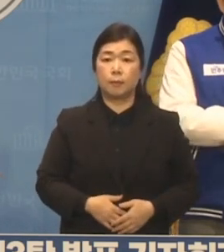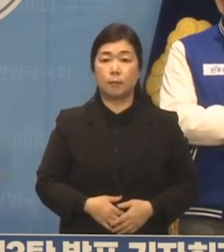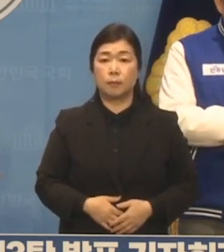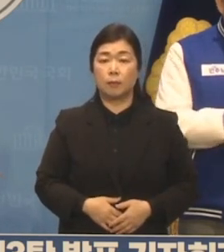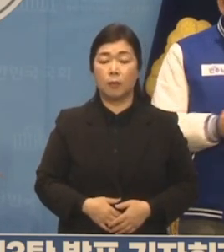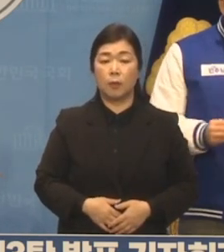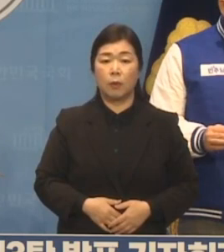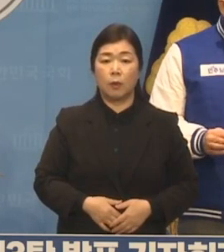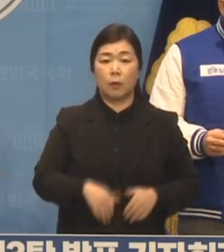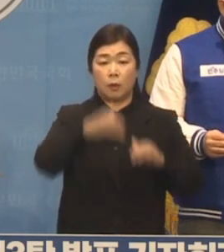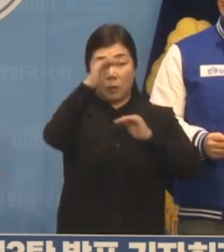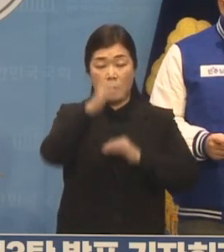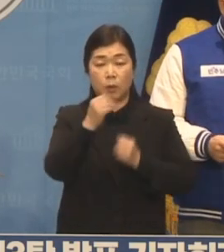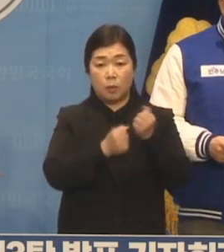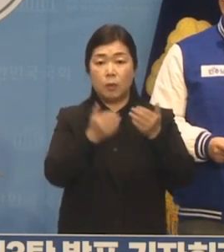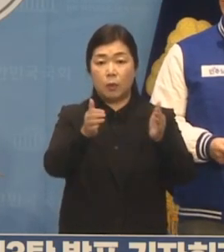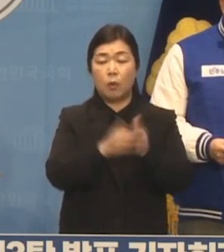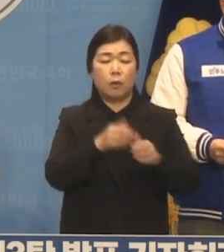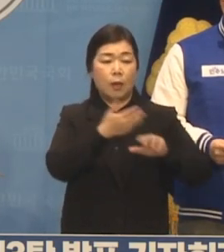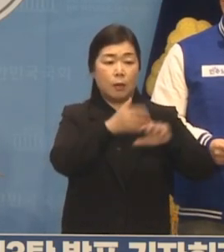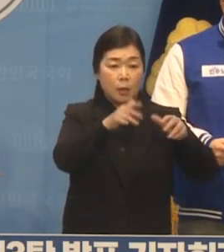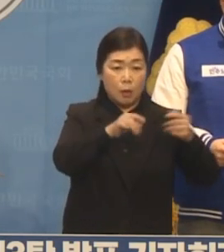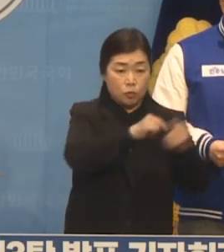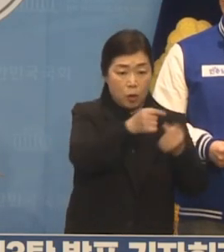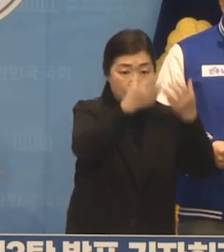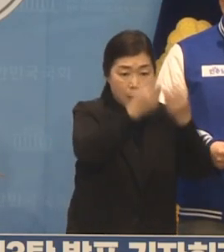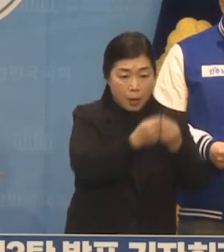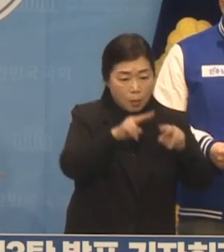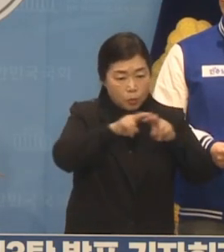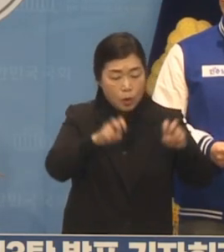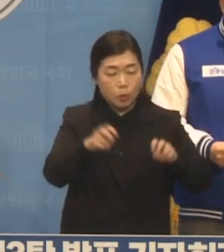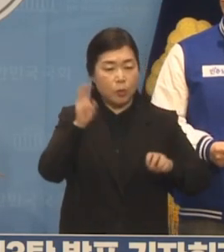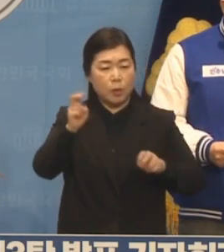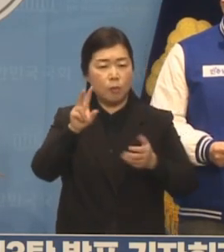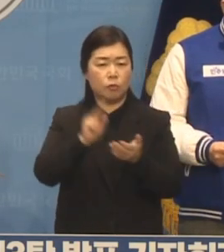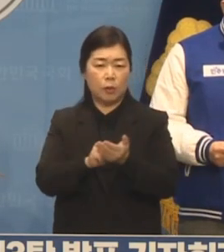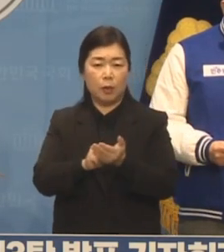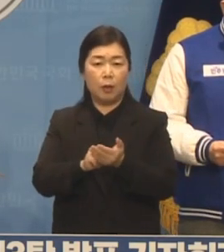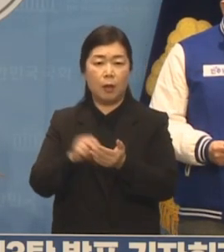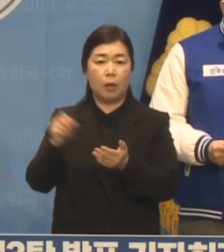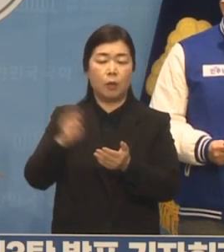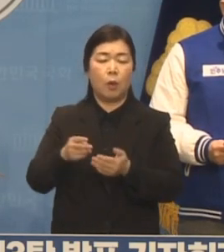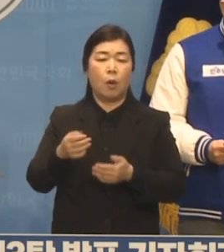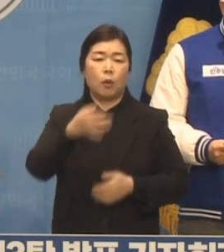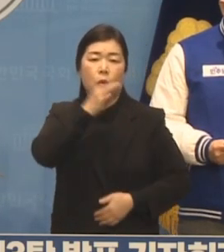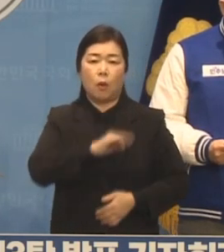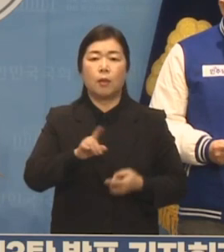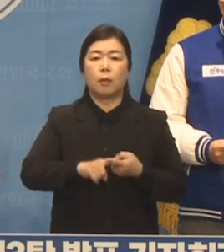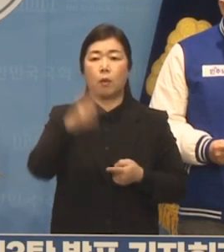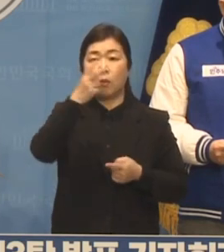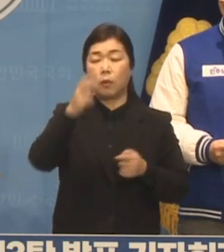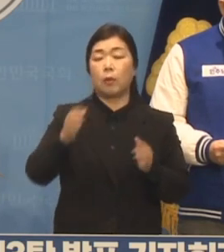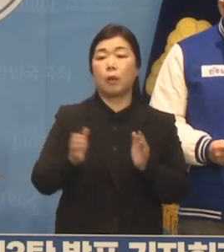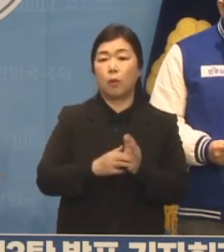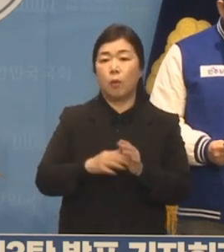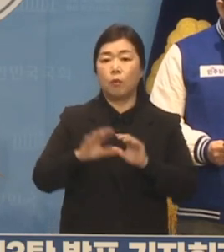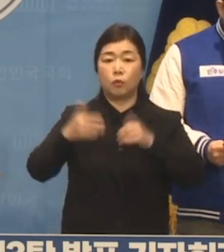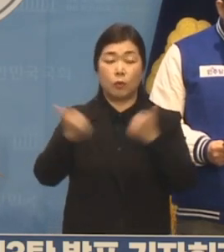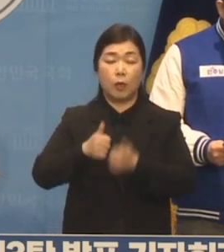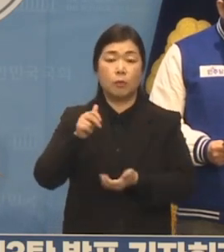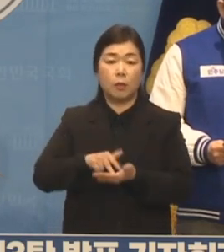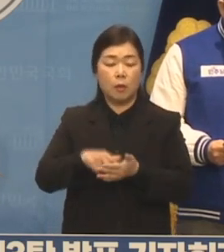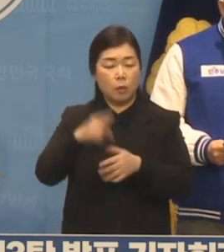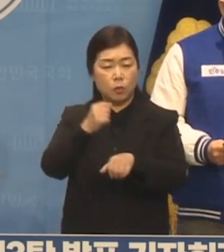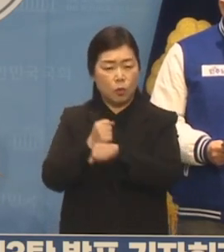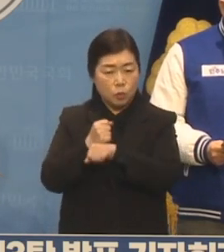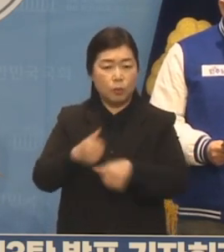이상의 방안에 대해서 선진 외국의 운영 사례 분석과 예상되는 문제점, 효과를 검토하기 위해서 국회 차원의